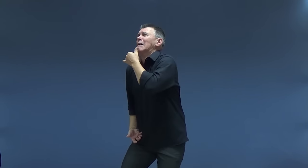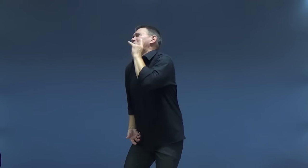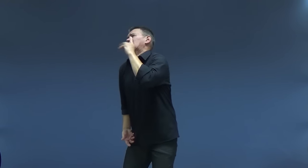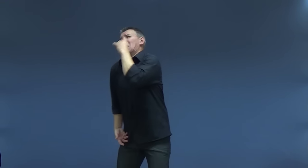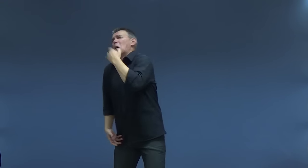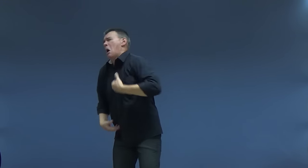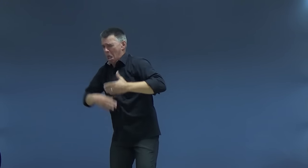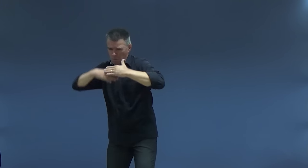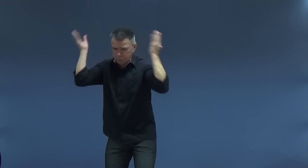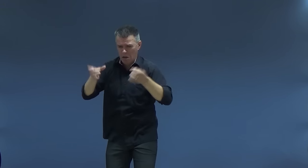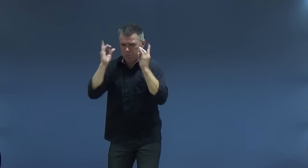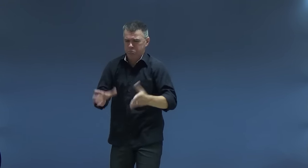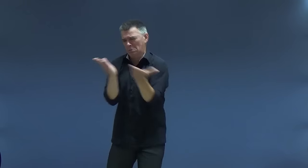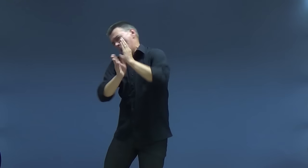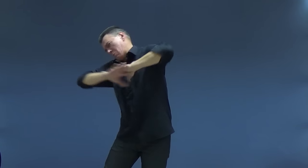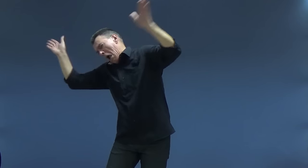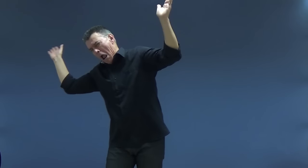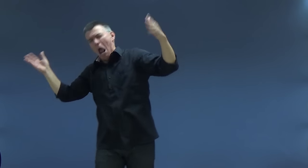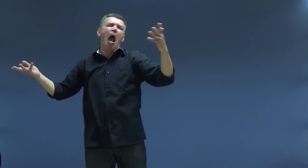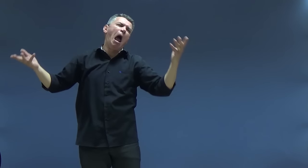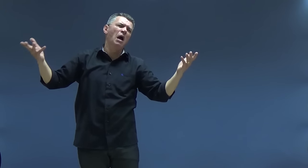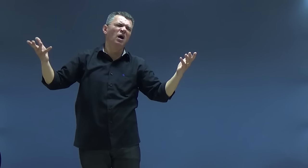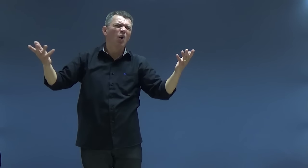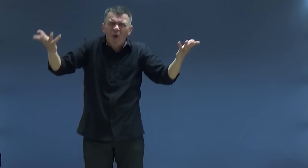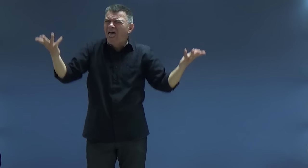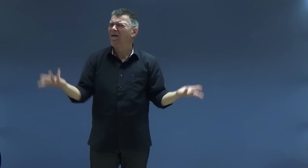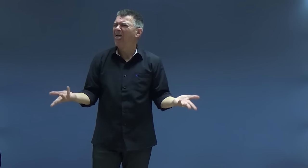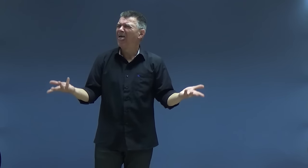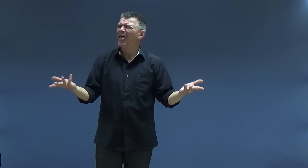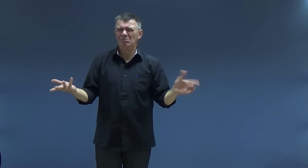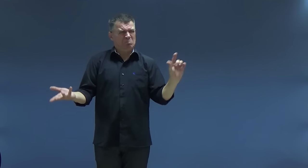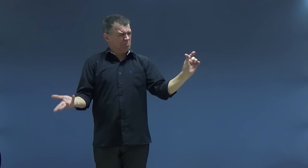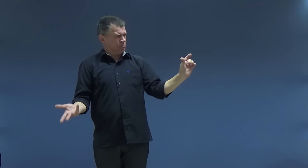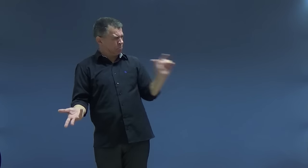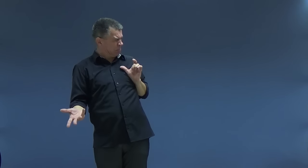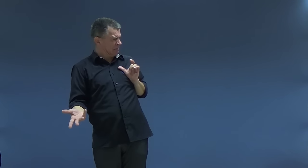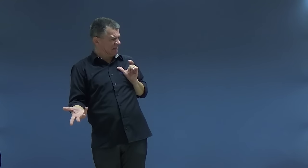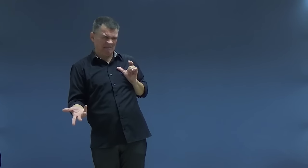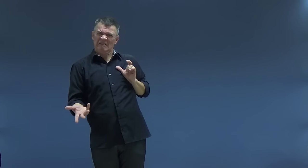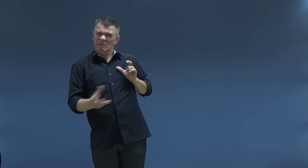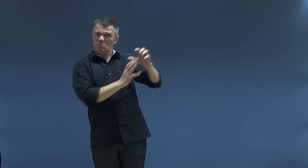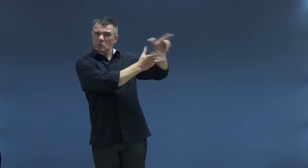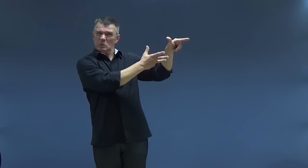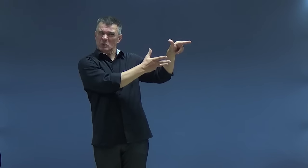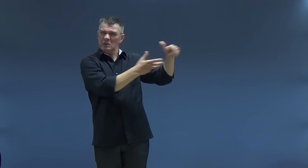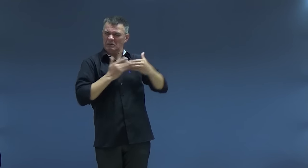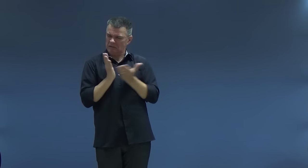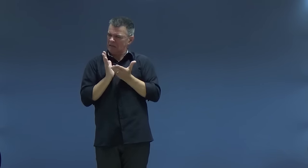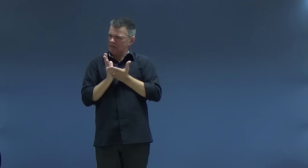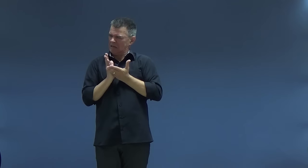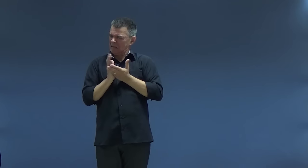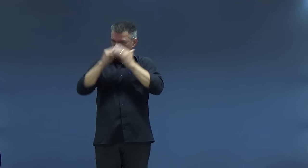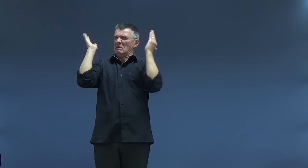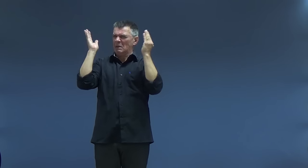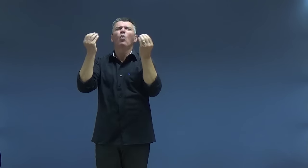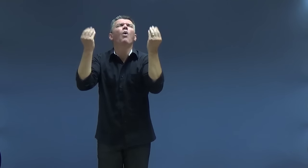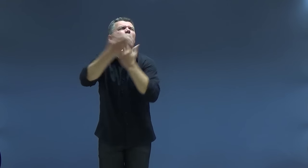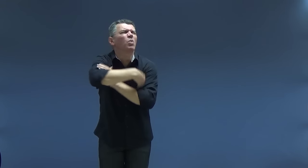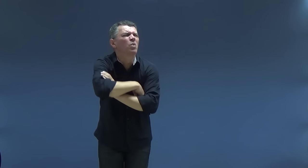fala, ai, ele falou isso de mim, mas existir, quero ver ser crente. Ei, por causa de uma palavra? Você vai